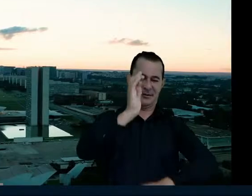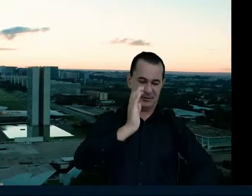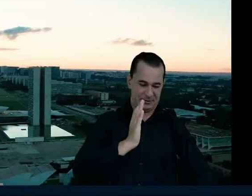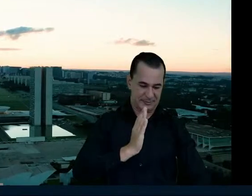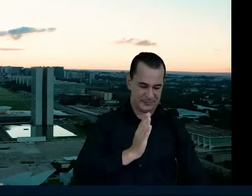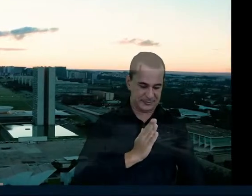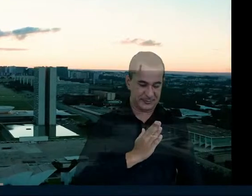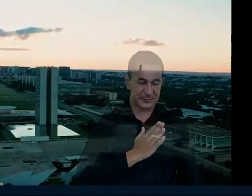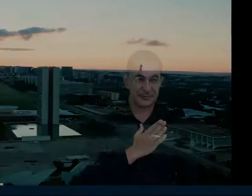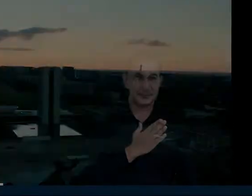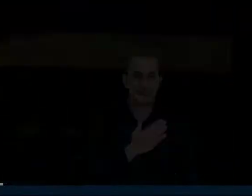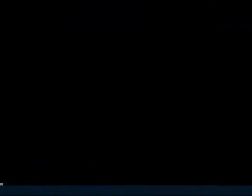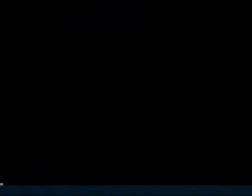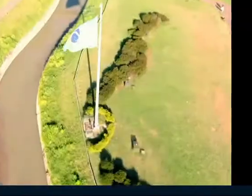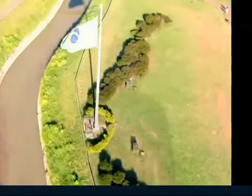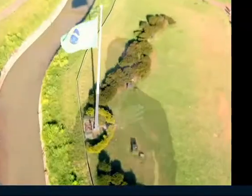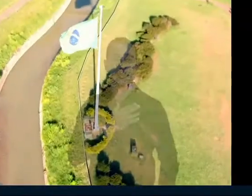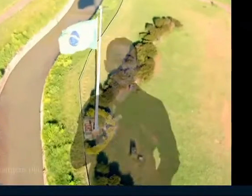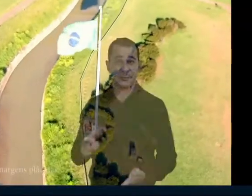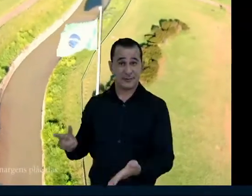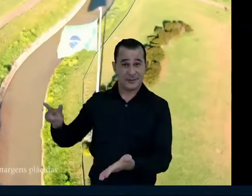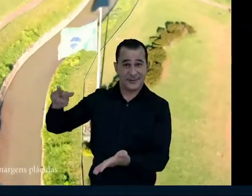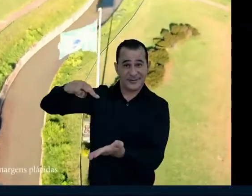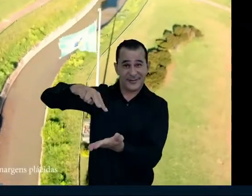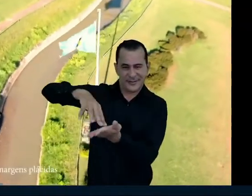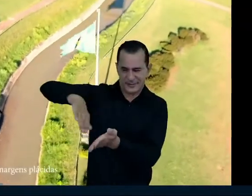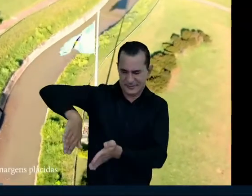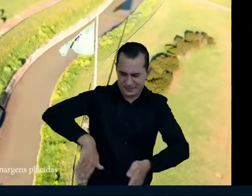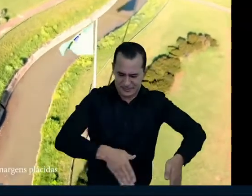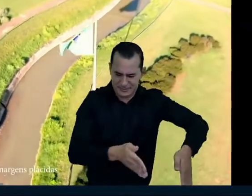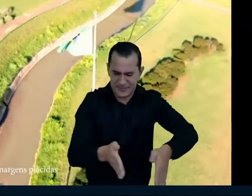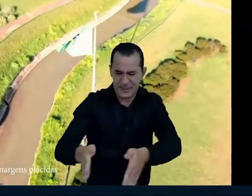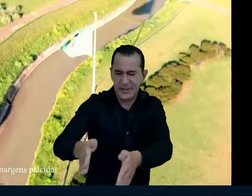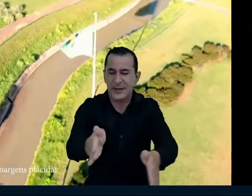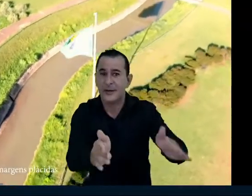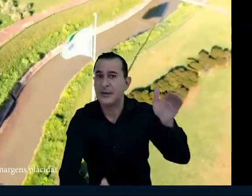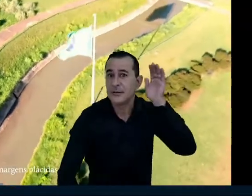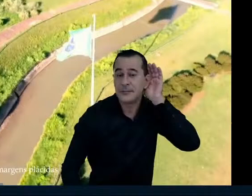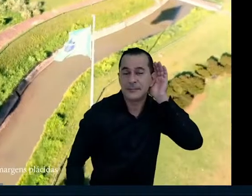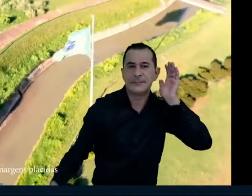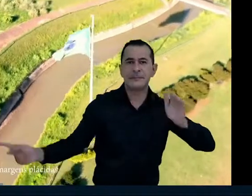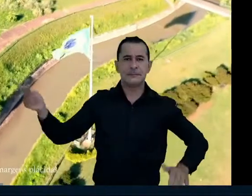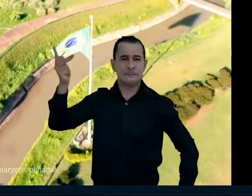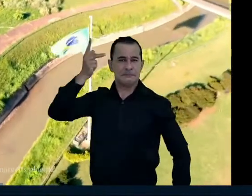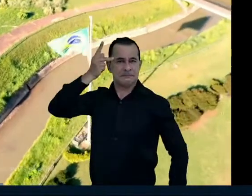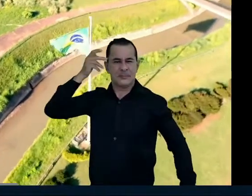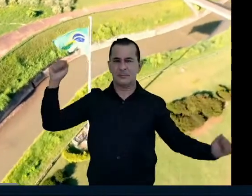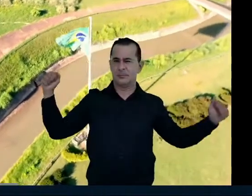Ouviram dois piratas, mas...